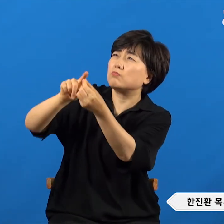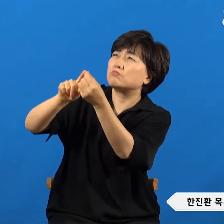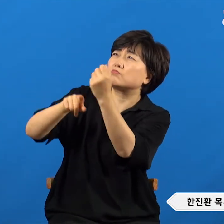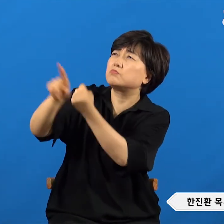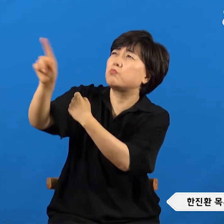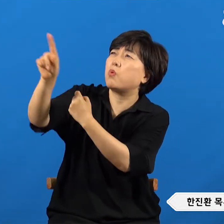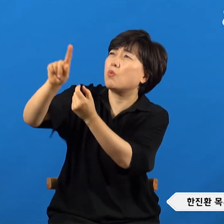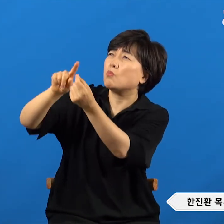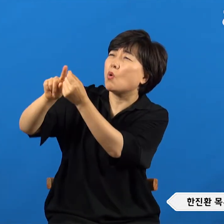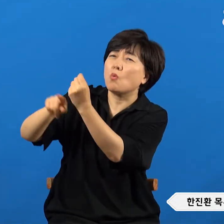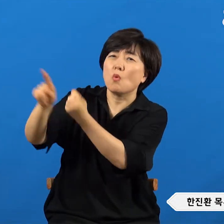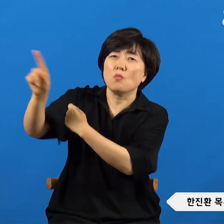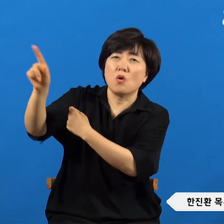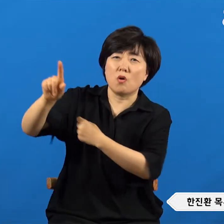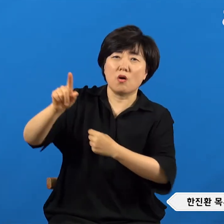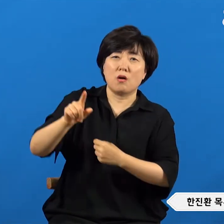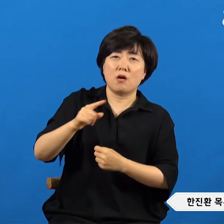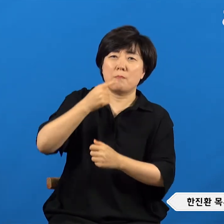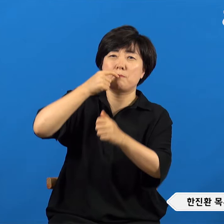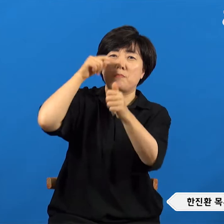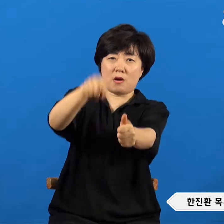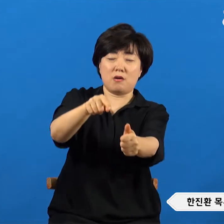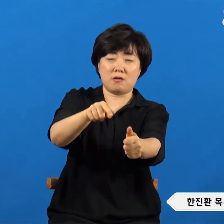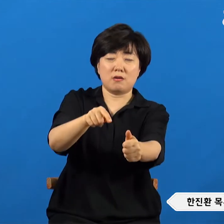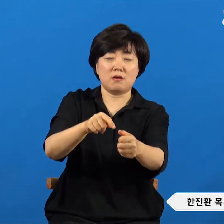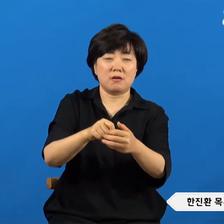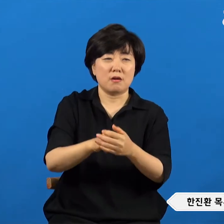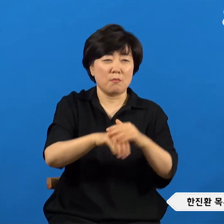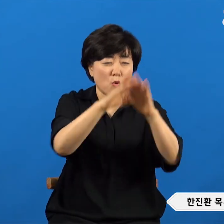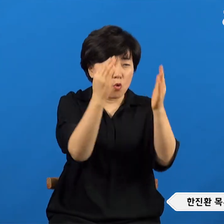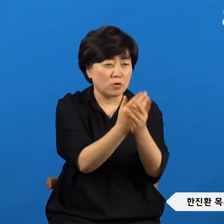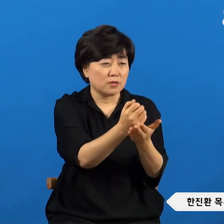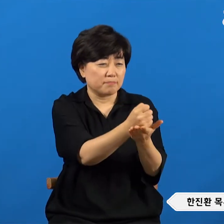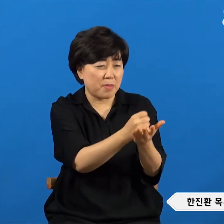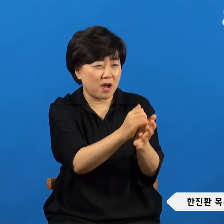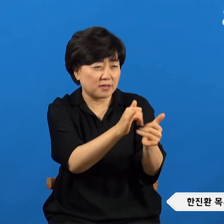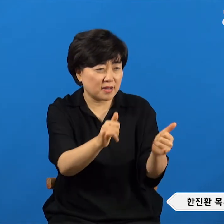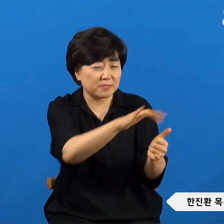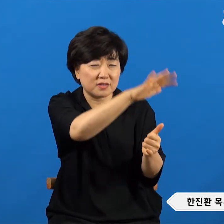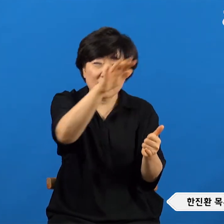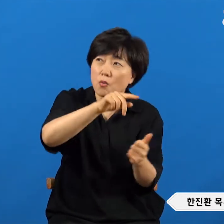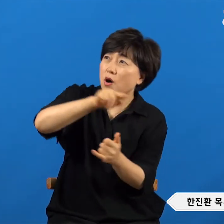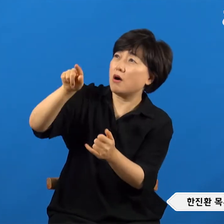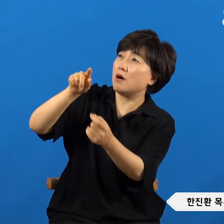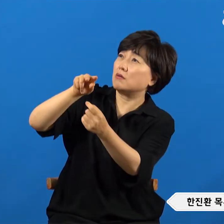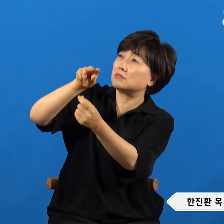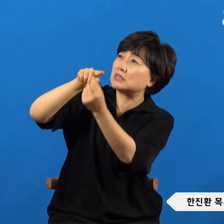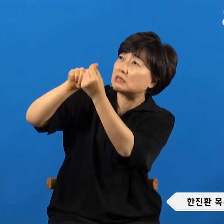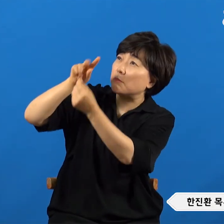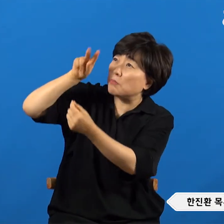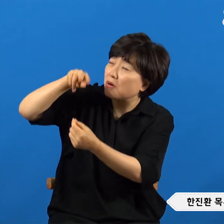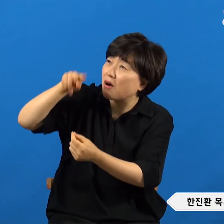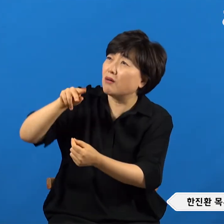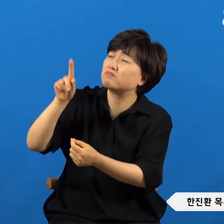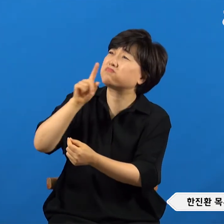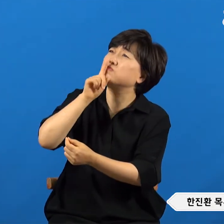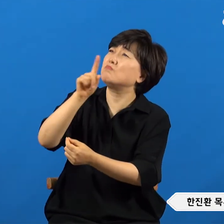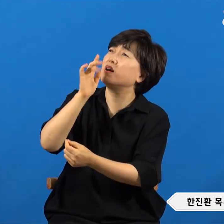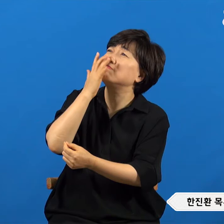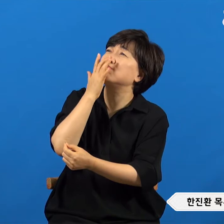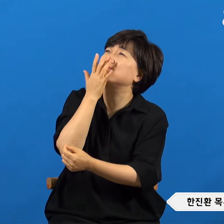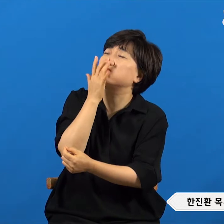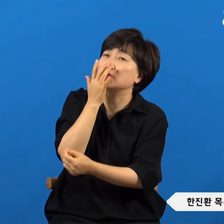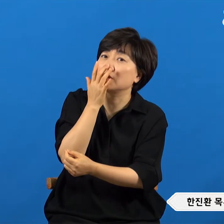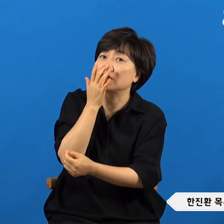바벨론의 술사들, 박사들, 점쟁이들 총동원됐지만은 아무도 해석할 수 있는 사람이 없습니다.